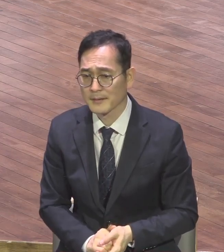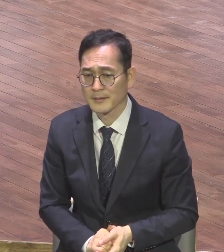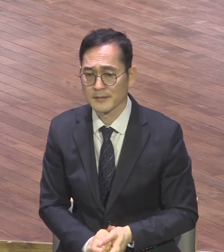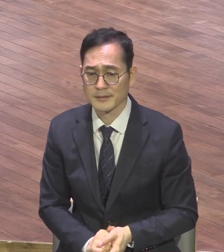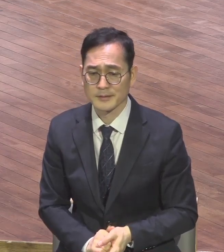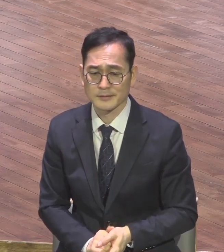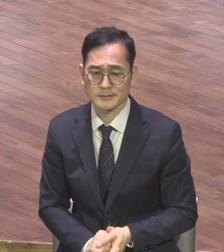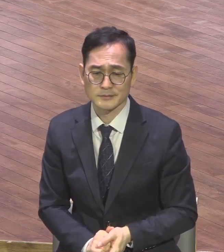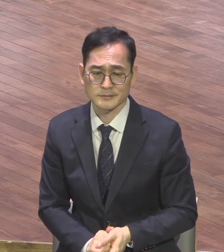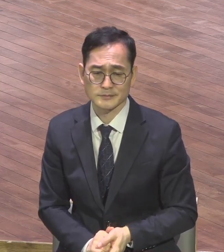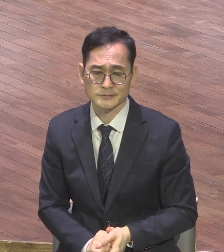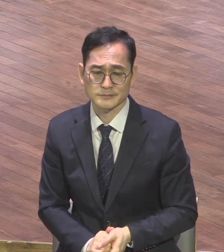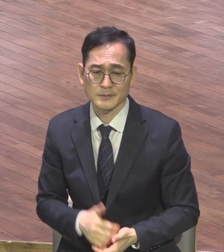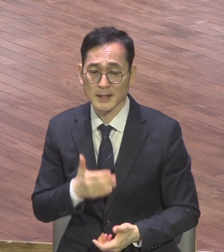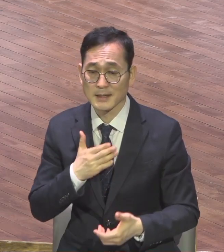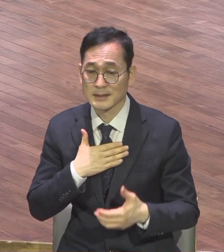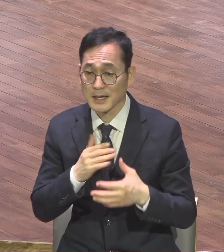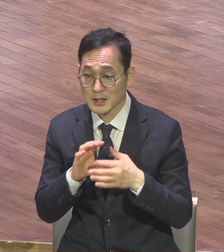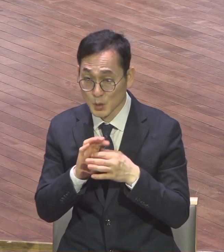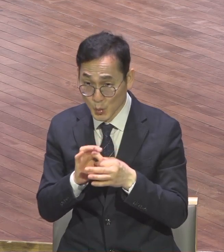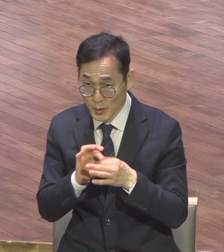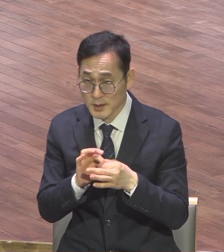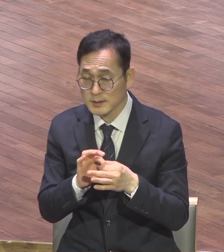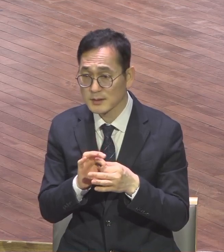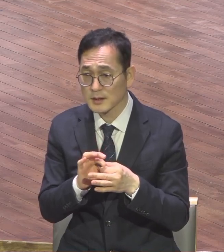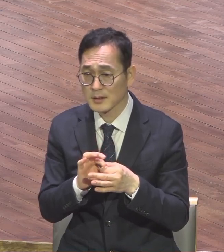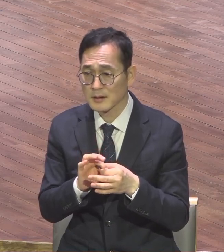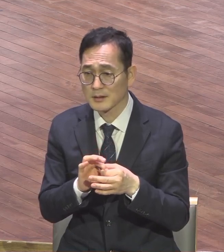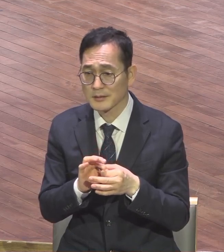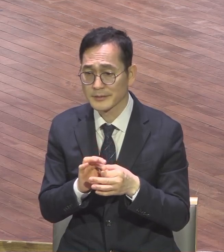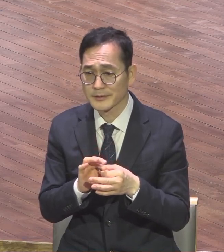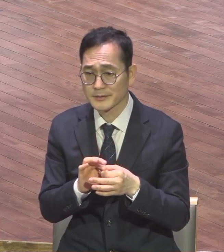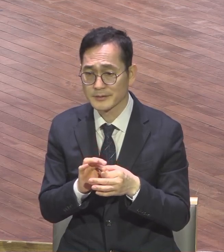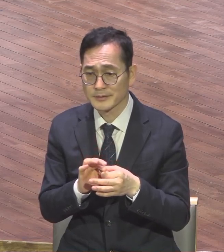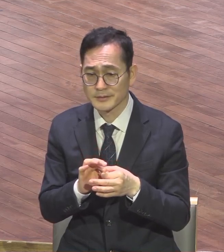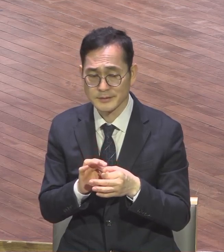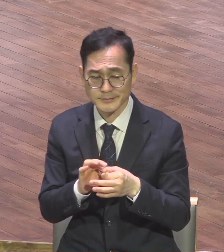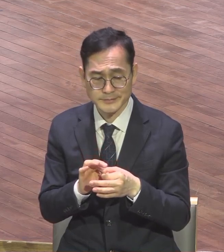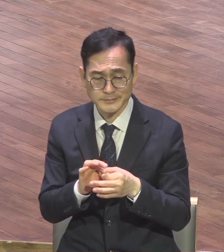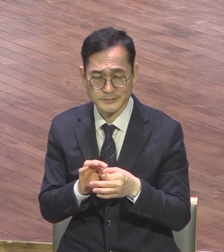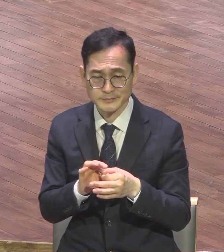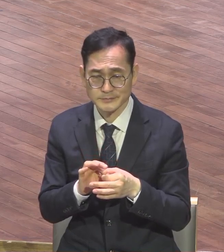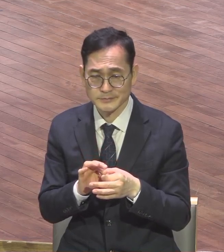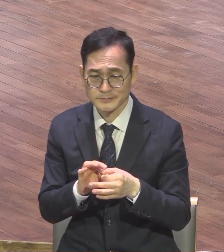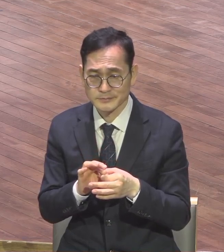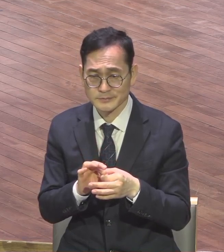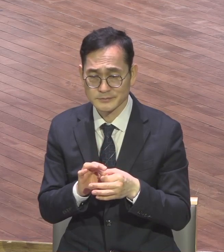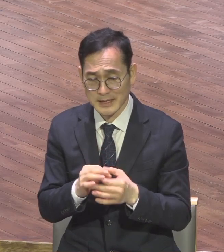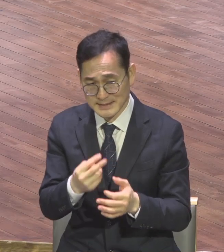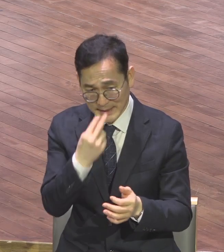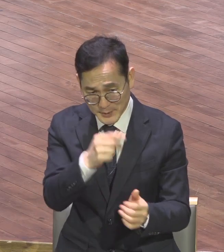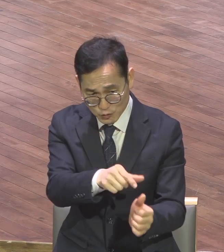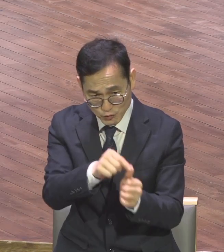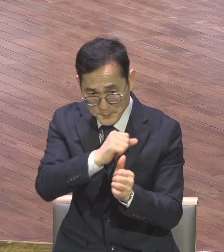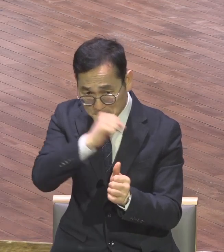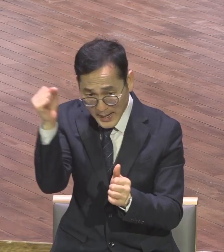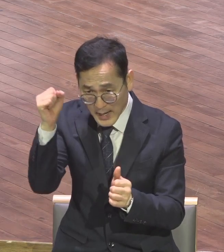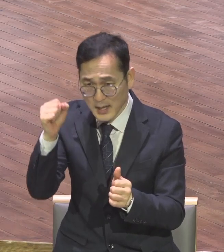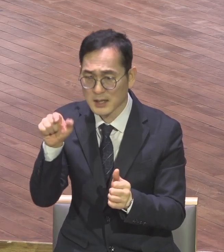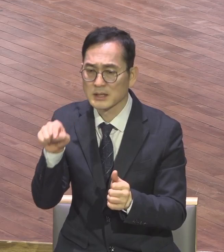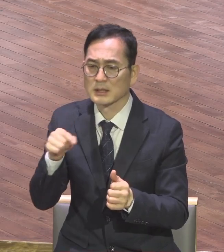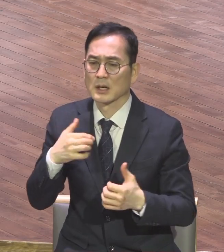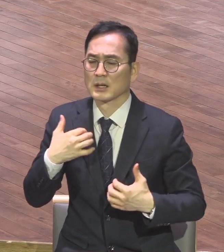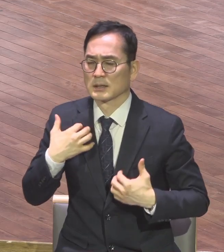못해요. 나를 통해서 지금 생명이 살아난 것을 체험을 하는 것이, 체험을 하는 것이